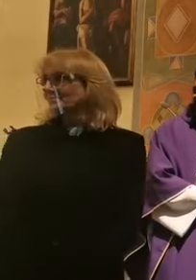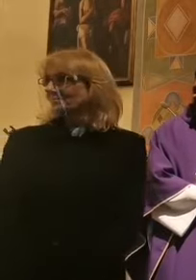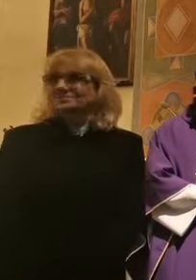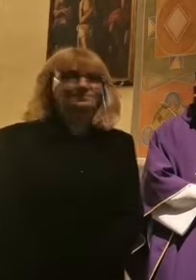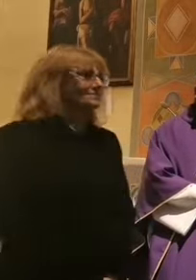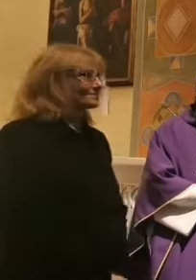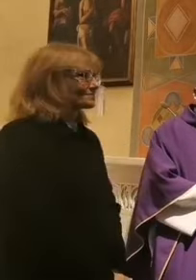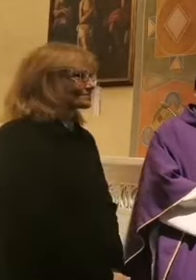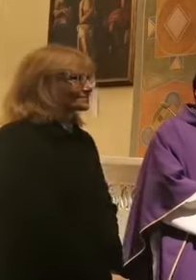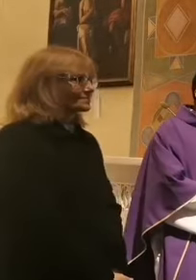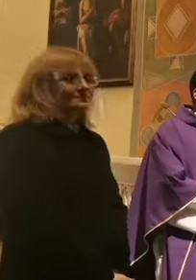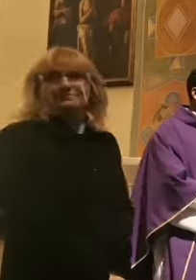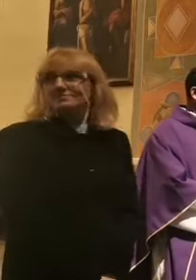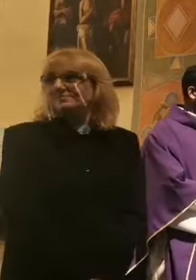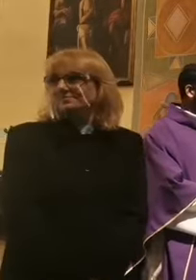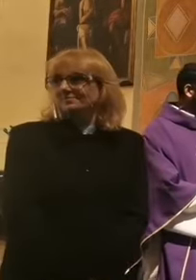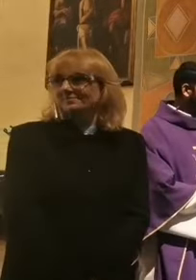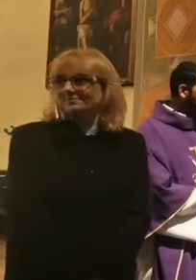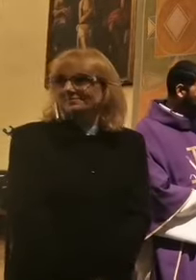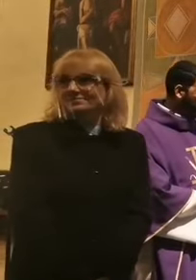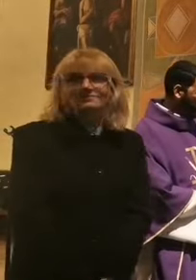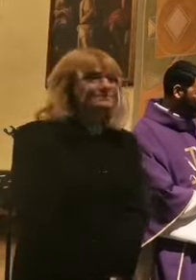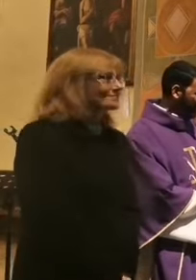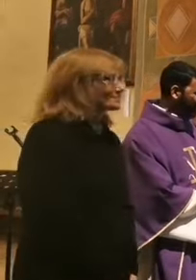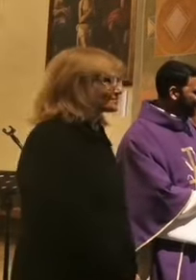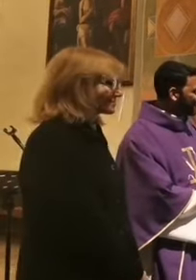Wszędzie, na całym świecie. I love you. Anche, czyli również.